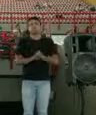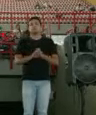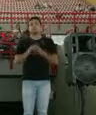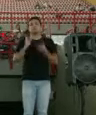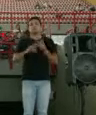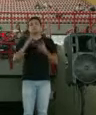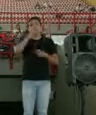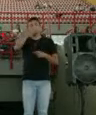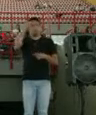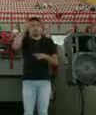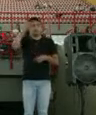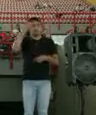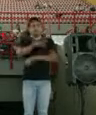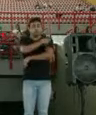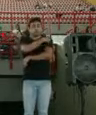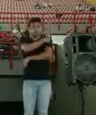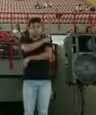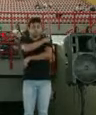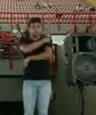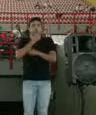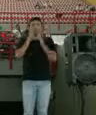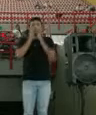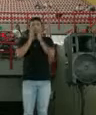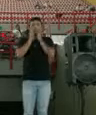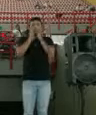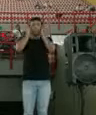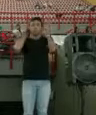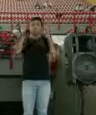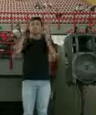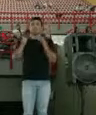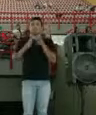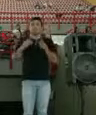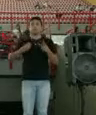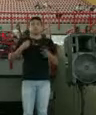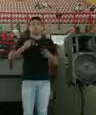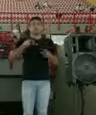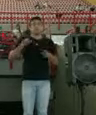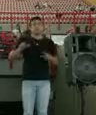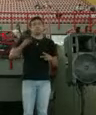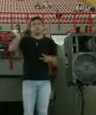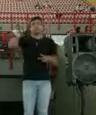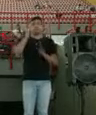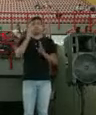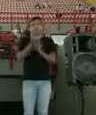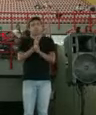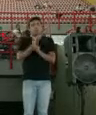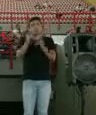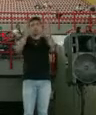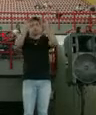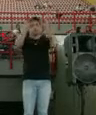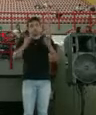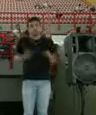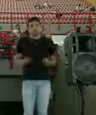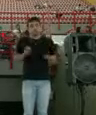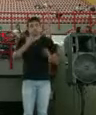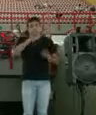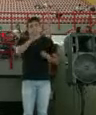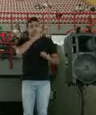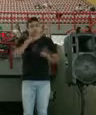as pessoas que a realizam que melhora a pele, que melhora a qualidade de vida, porque dispara o sistema o quê?